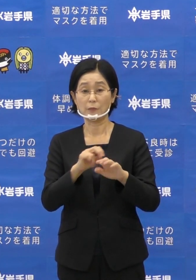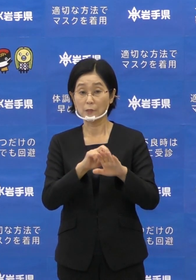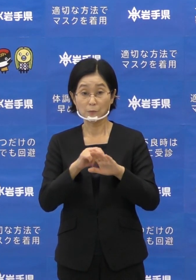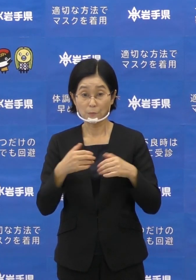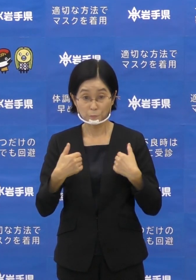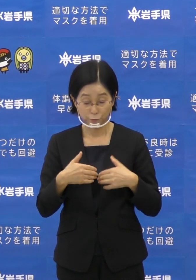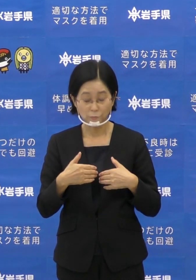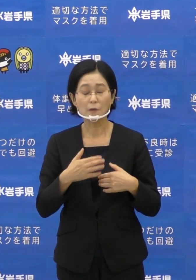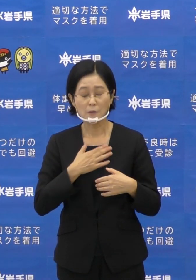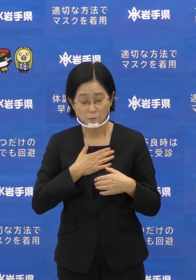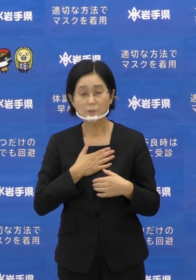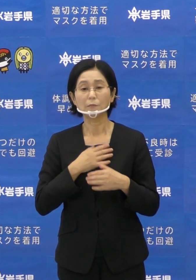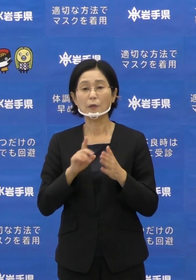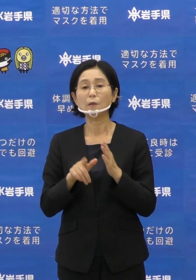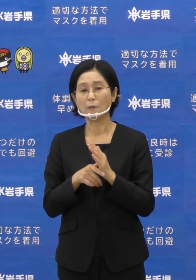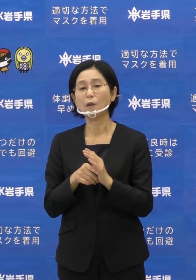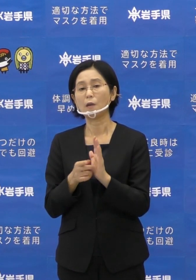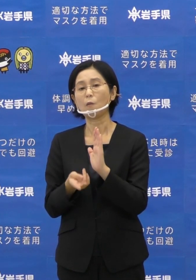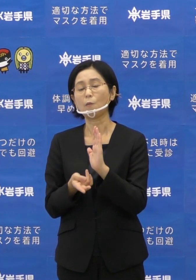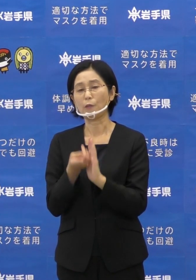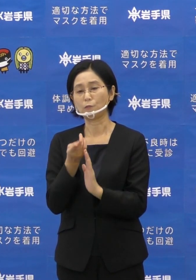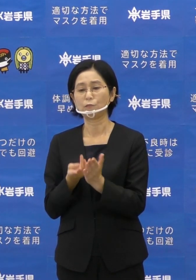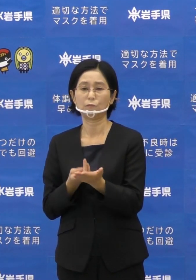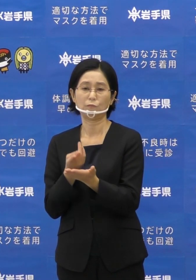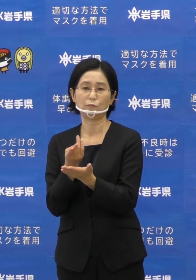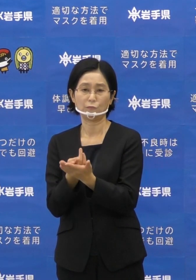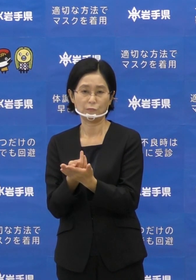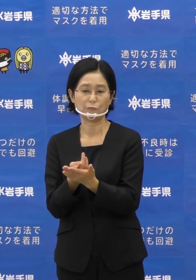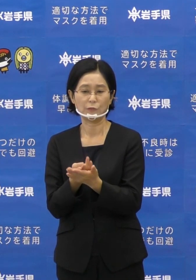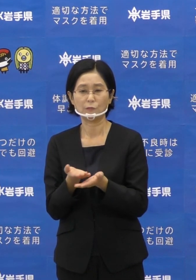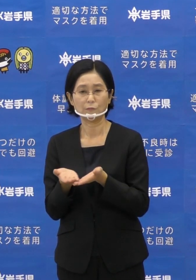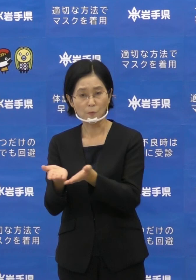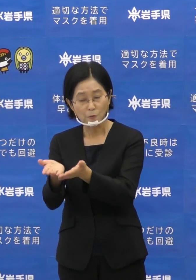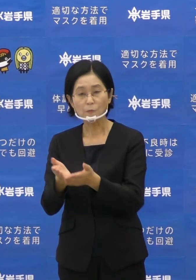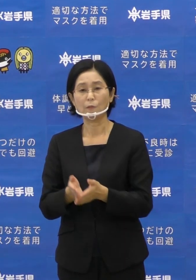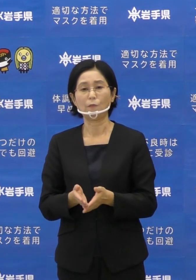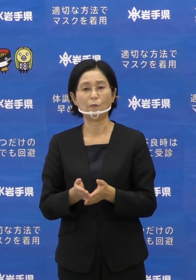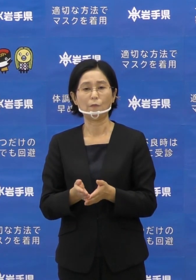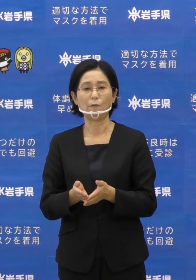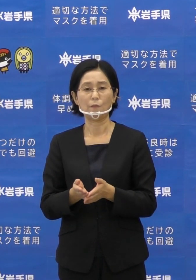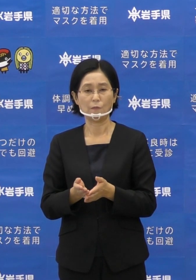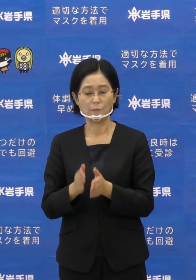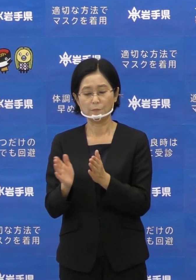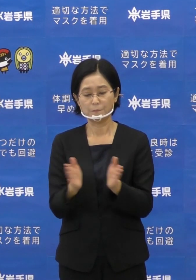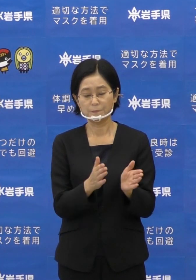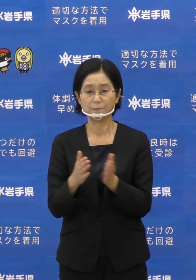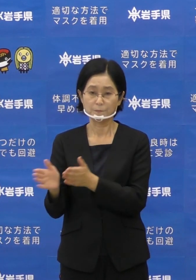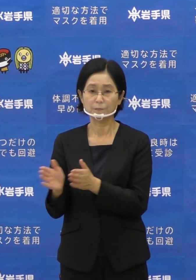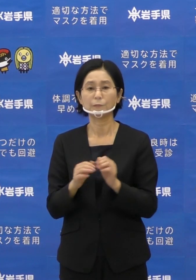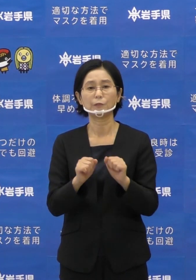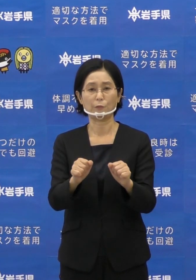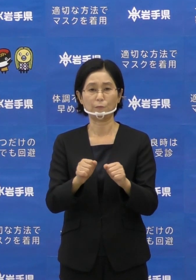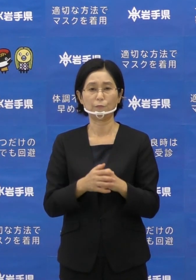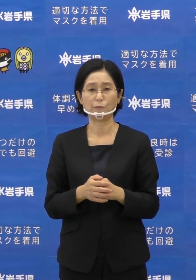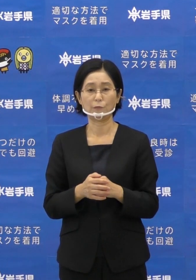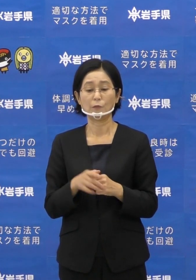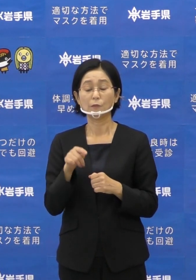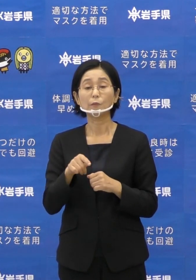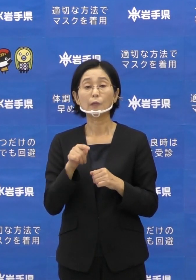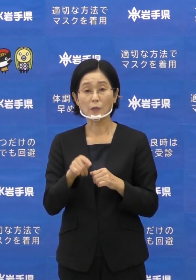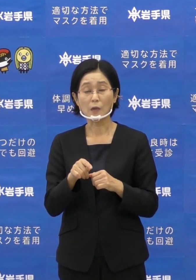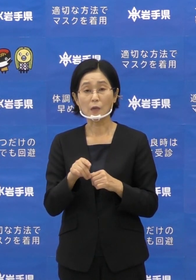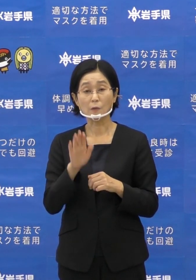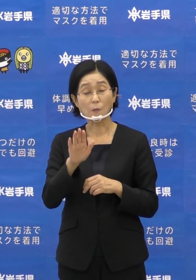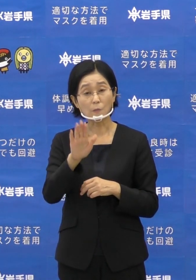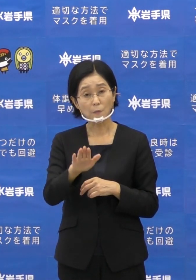宿泊療養中へというふうに整理しているわけですけれども、まあ、それを今の実情に合わせて強